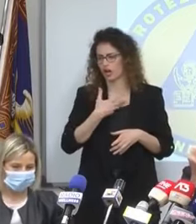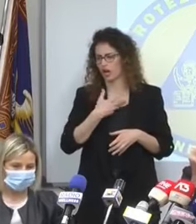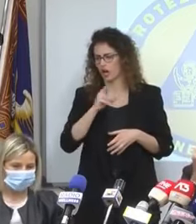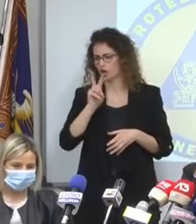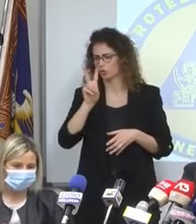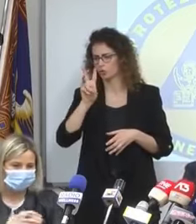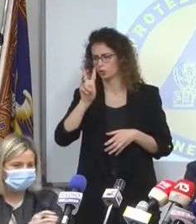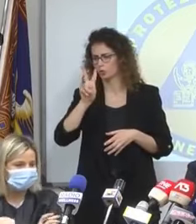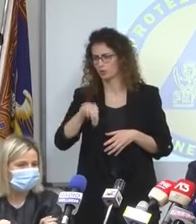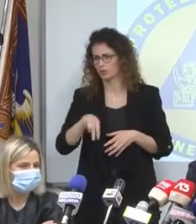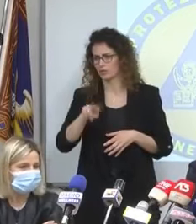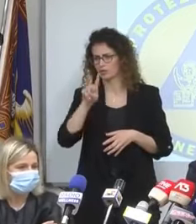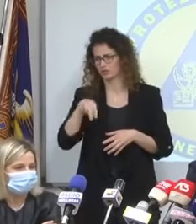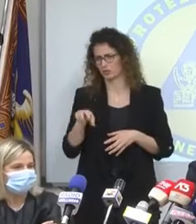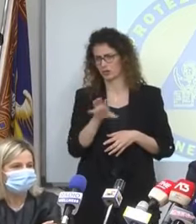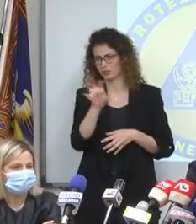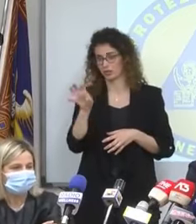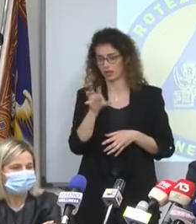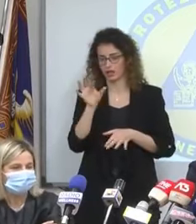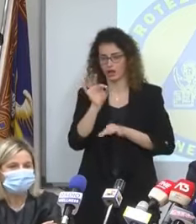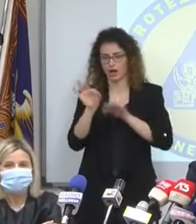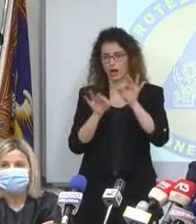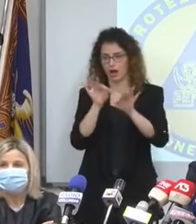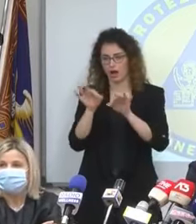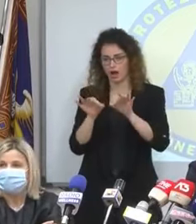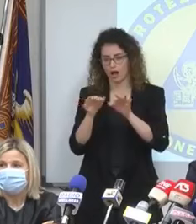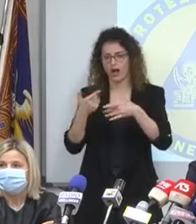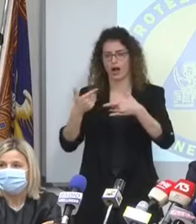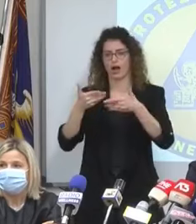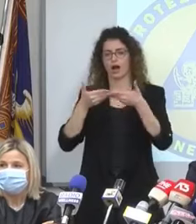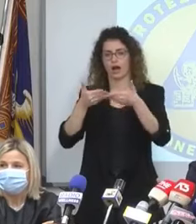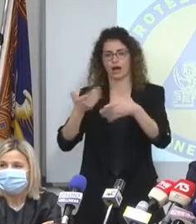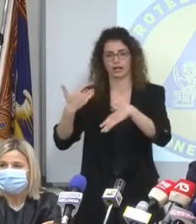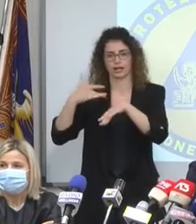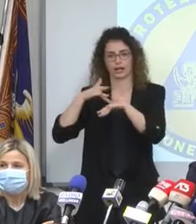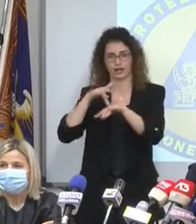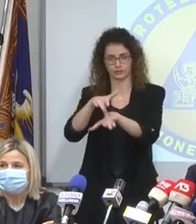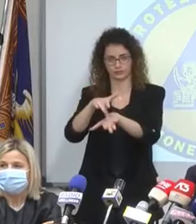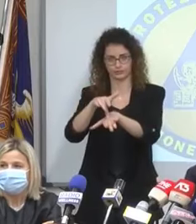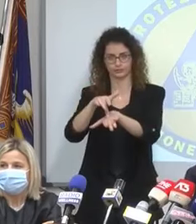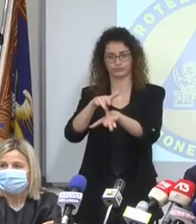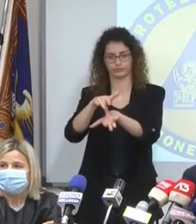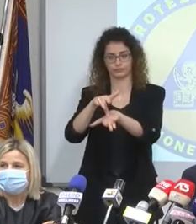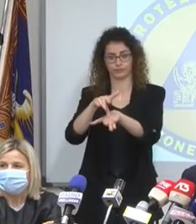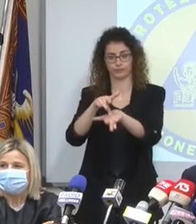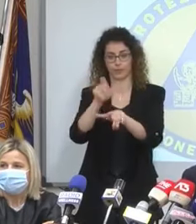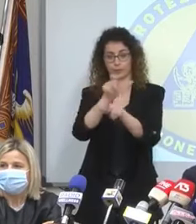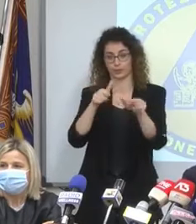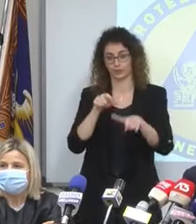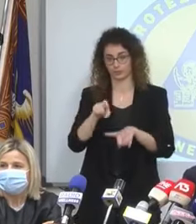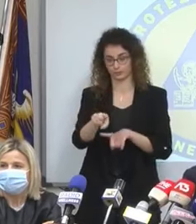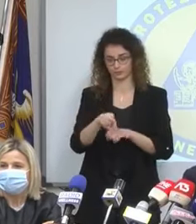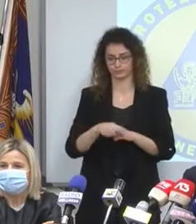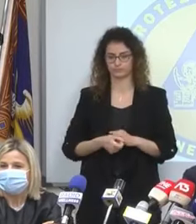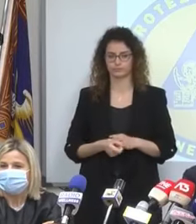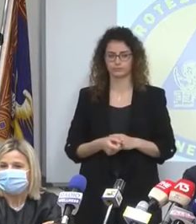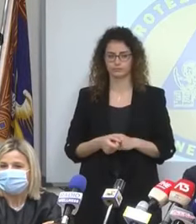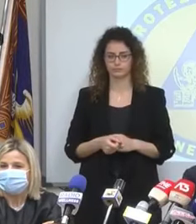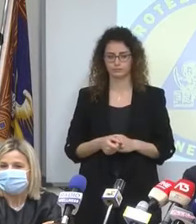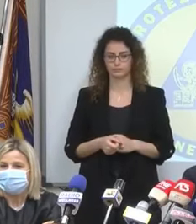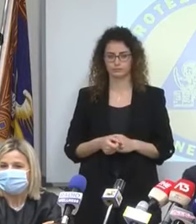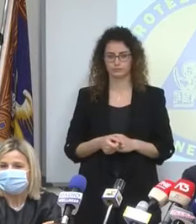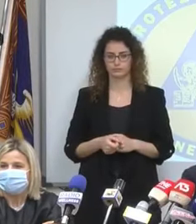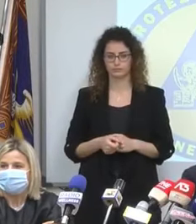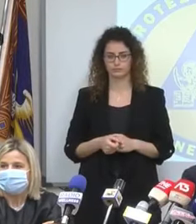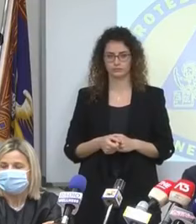sono quanti sono più o meno, caregiver, accompagnatori, assistenti degli oncologici,